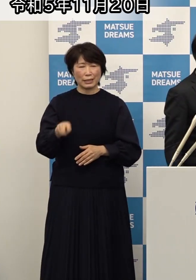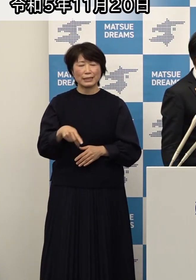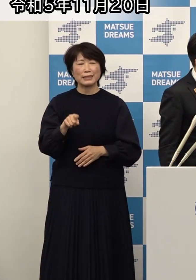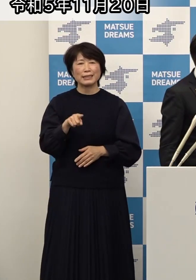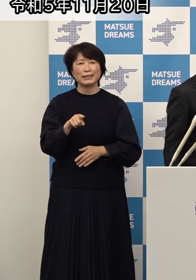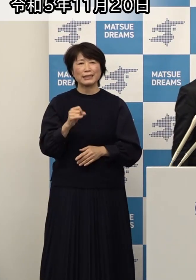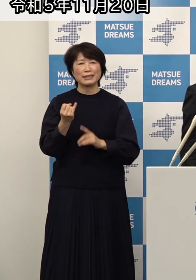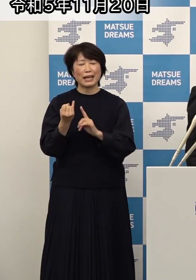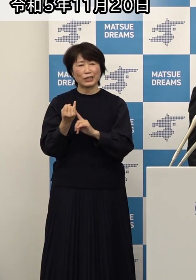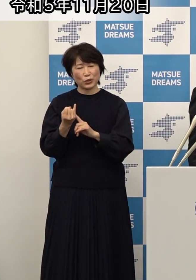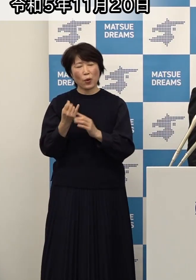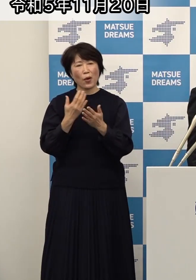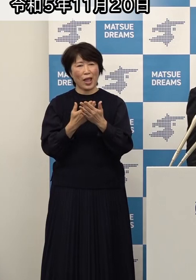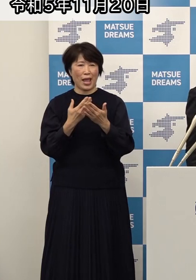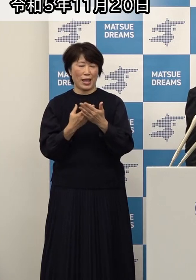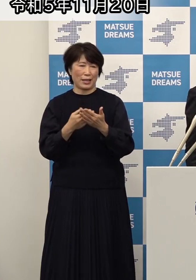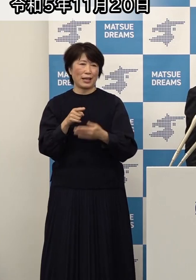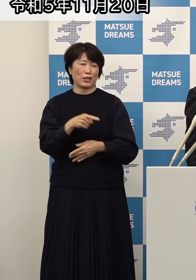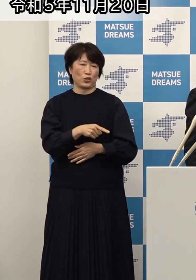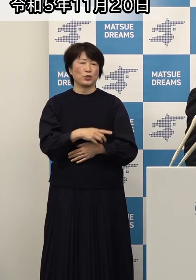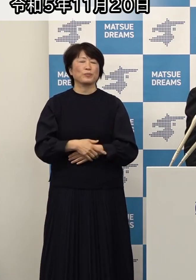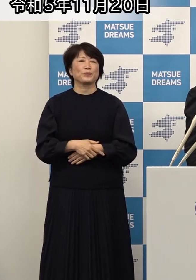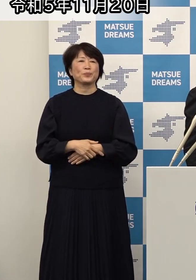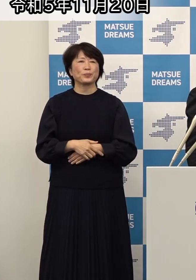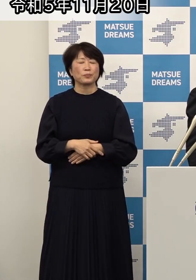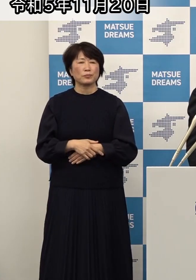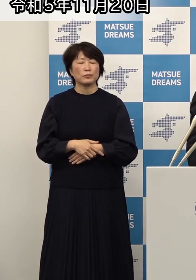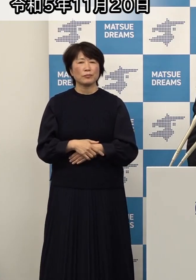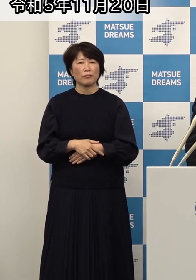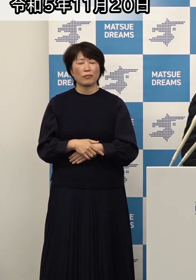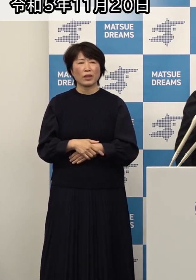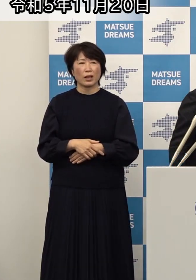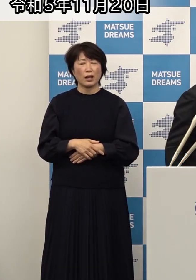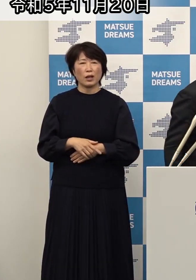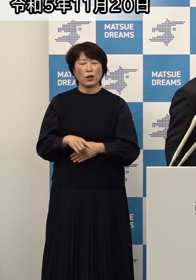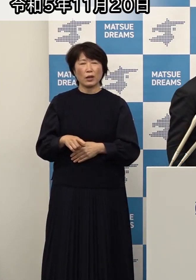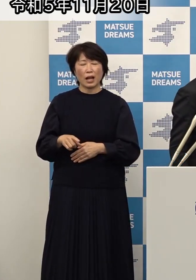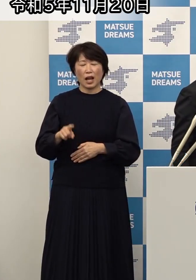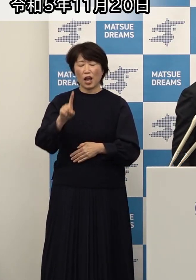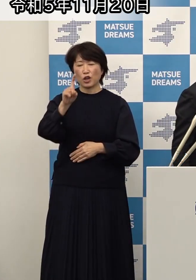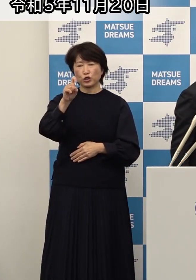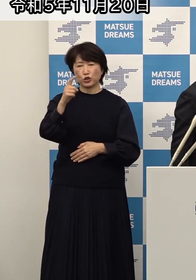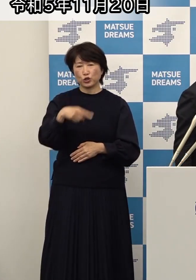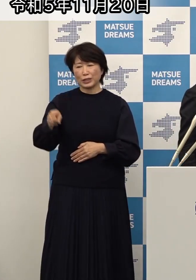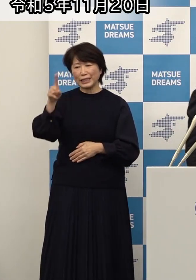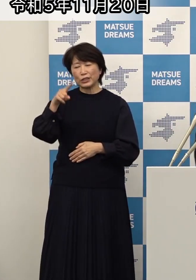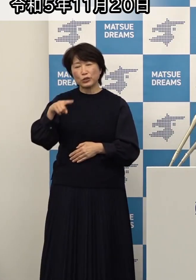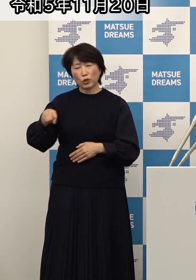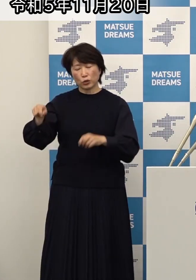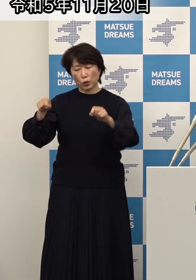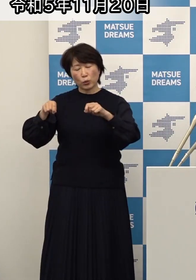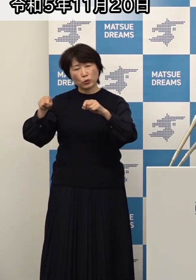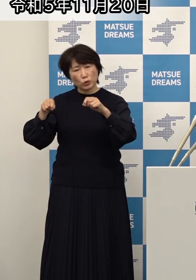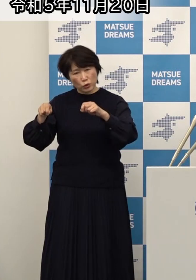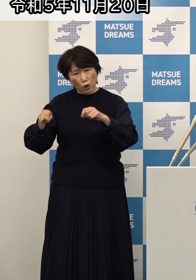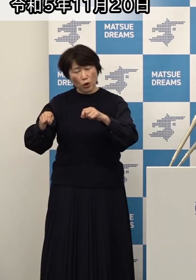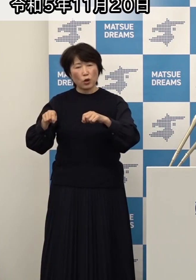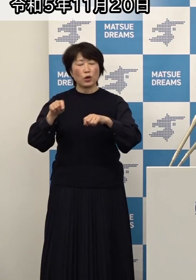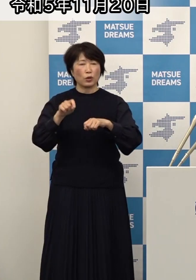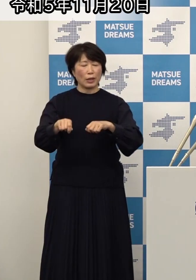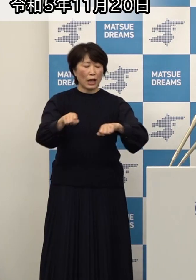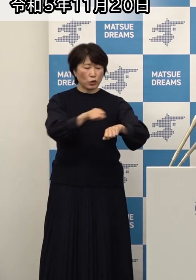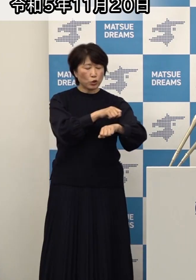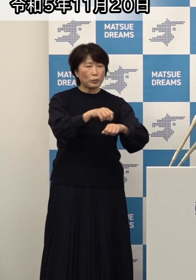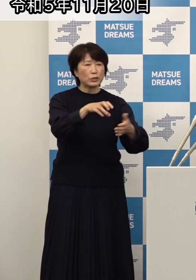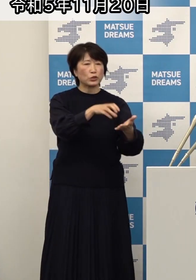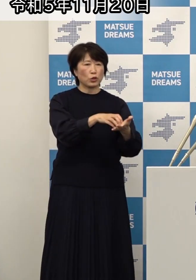。でこちらの方が、あ、間違えました、まあ、同じですけど10リットルの袋になります、すいません、10リットルで、こちらがですね、特別賞